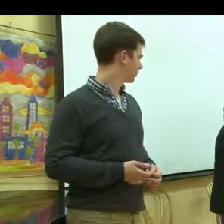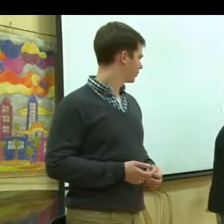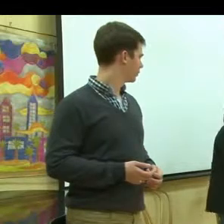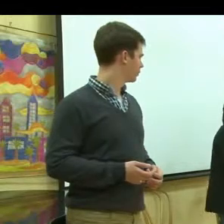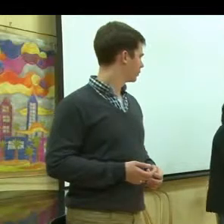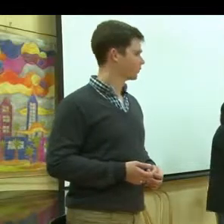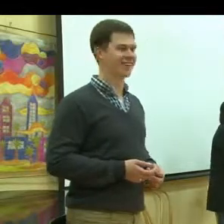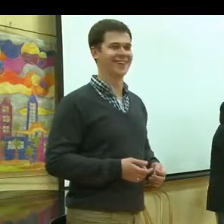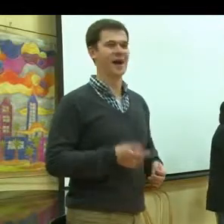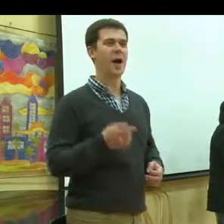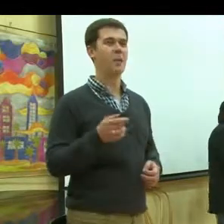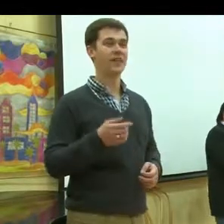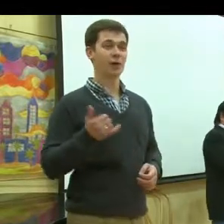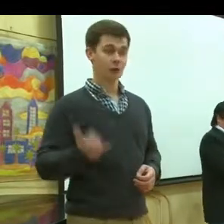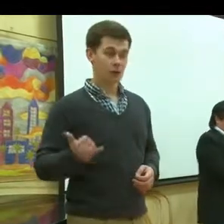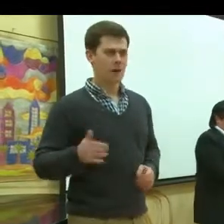Możesz usiąść na dwóch.